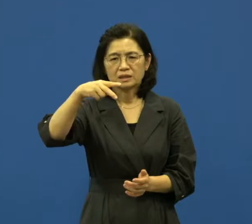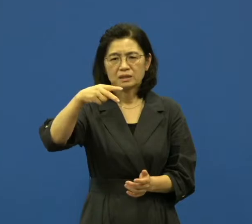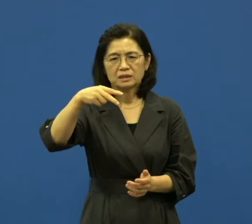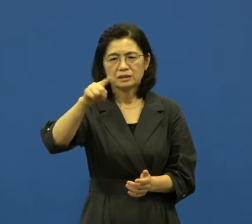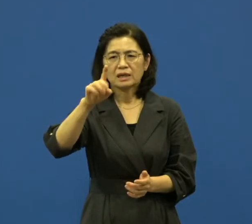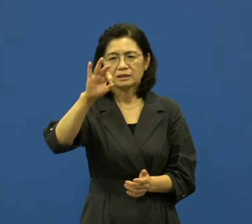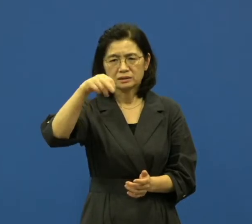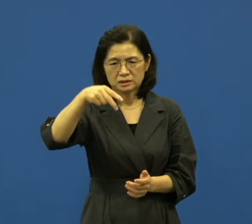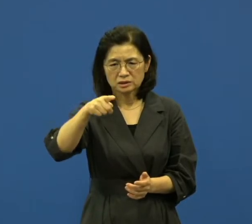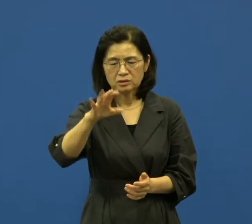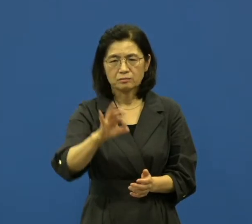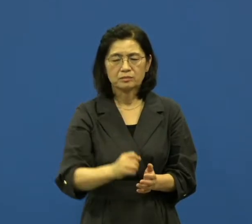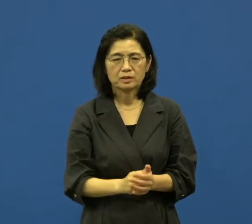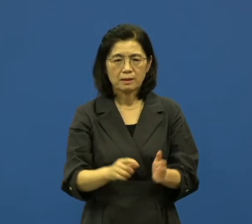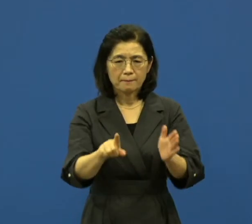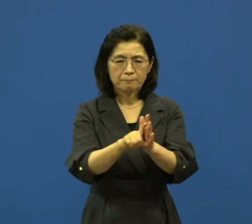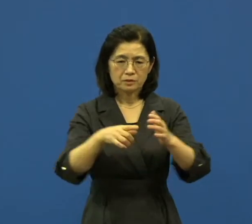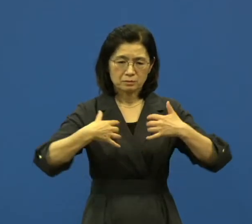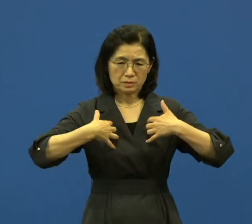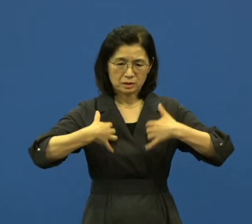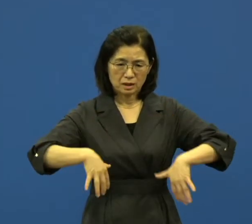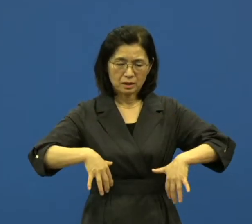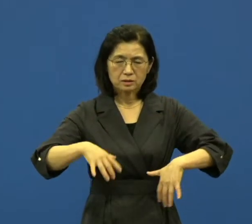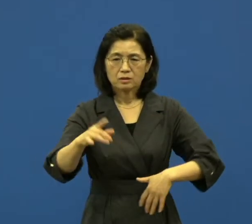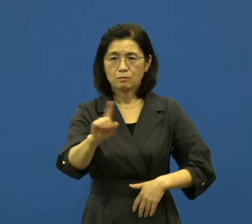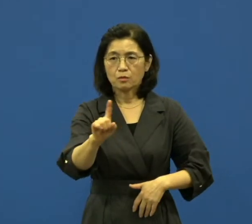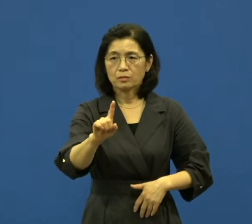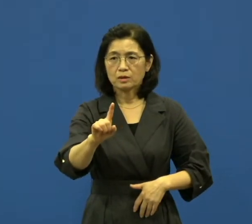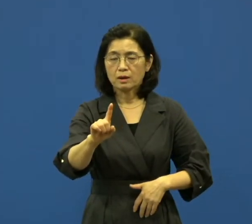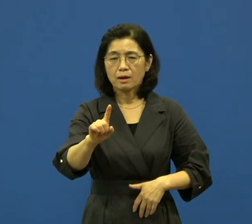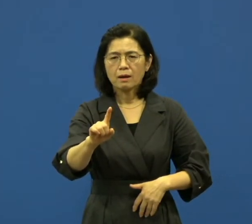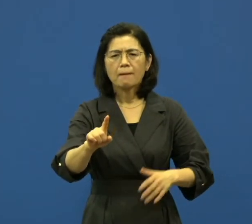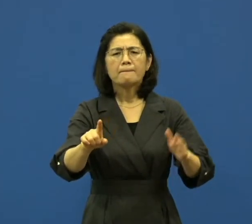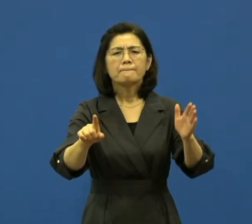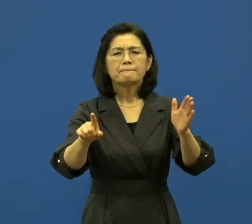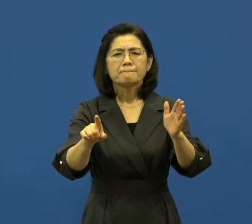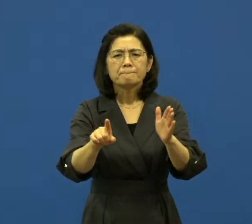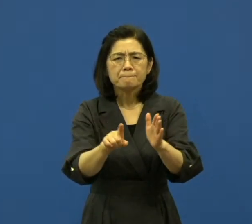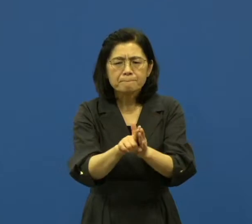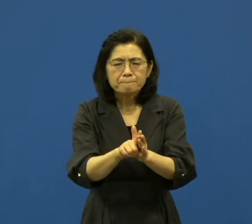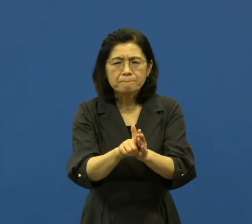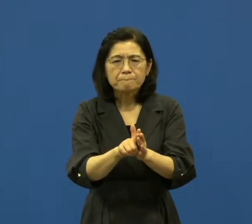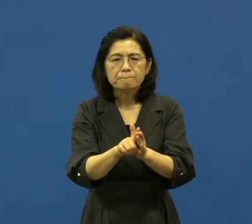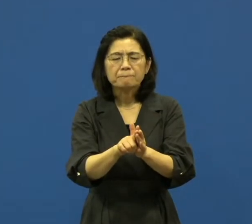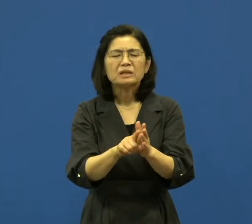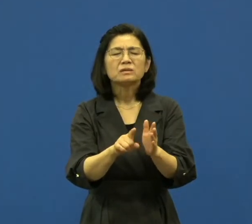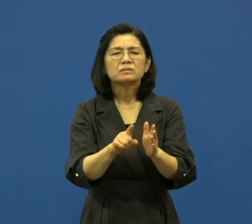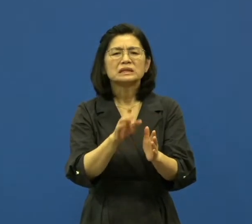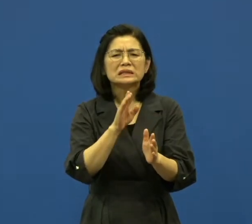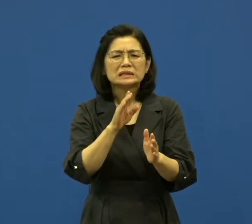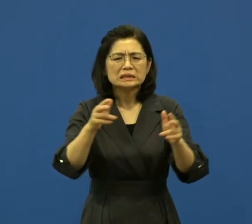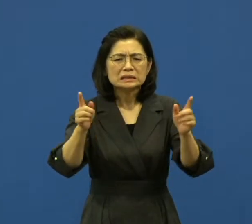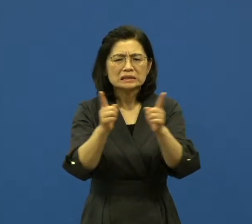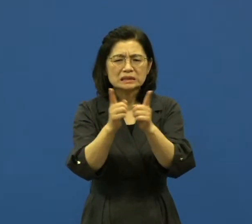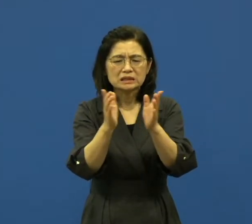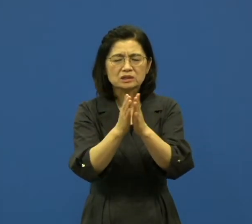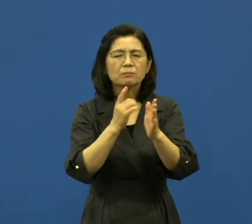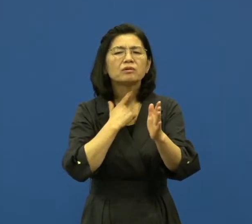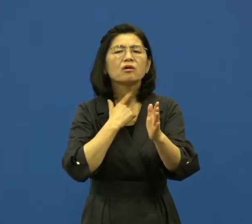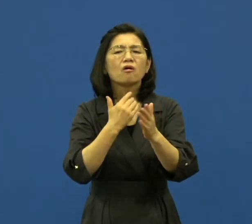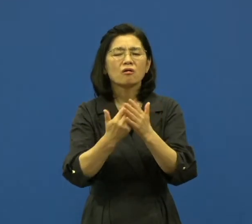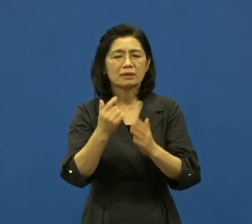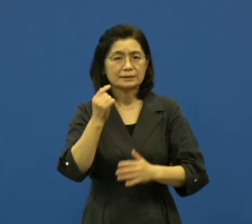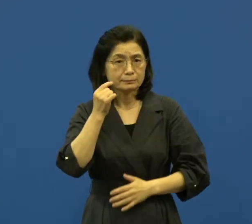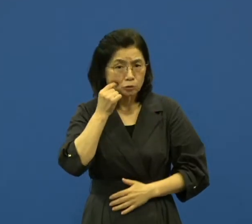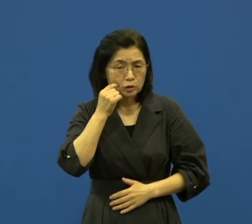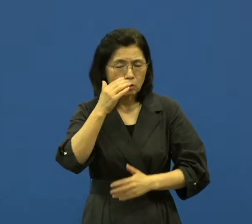여러분, 믿음이 약하다는 말을 다르게 표현하면 피상적이라는 것입니다. 아직 믿음의 실체를 경험해 보지 못한 단계, 말씀이 아직